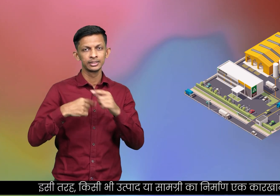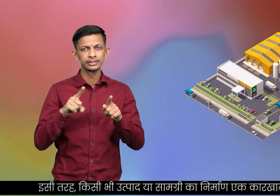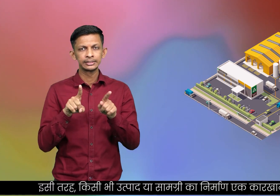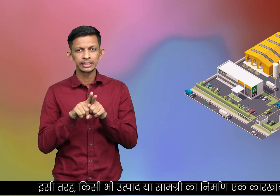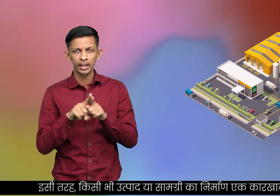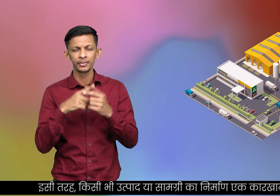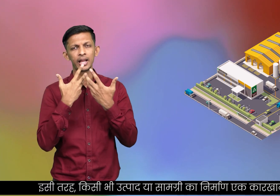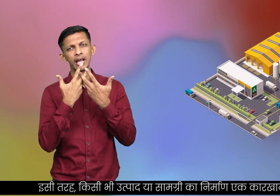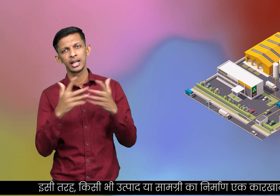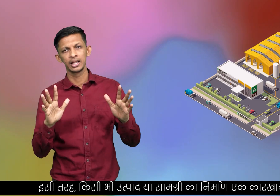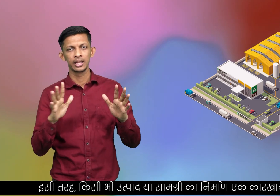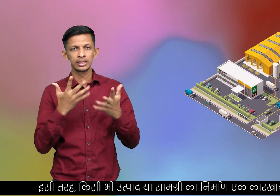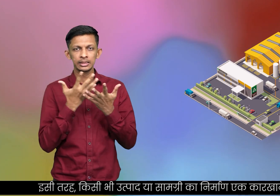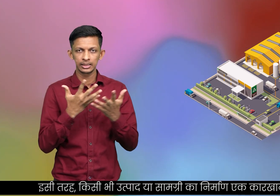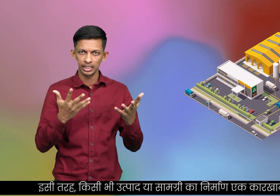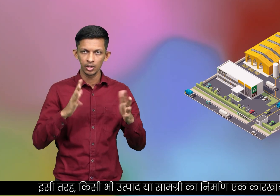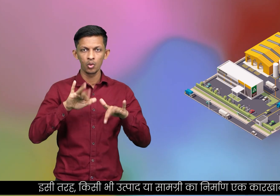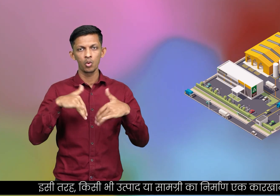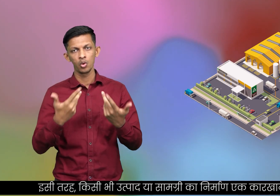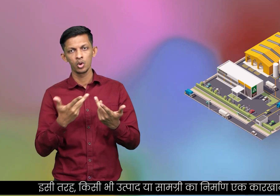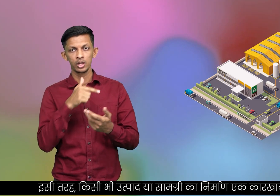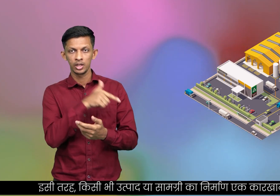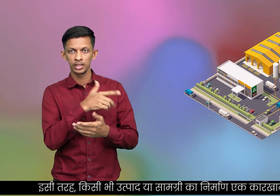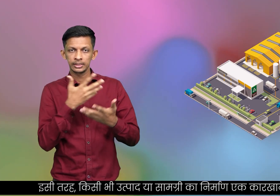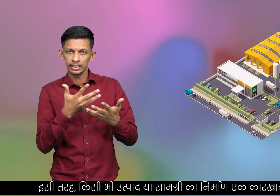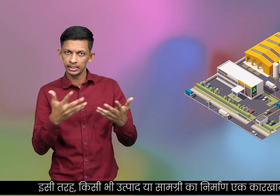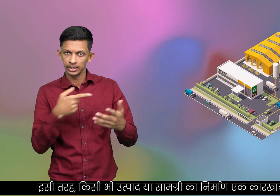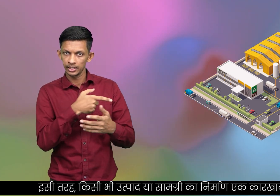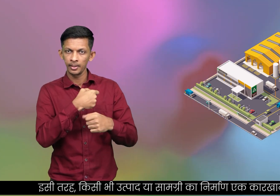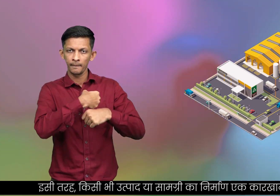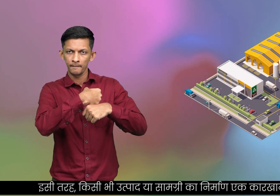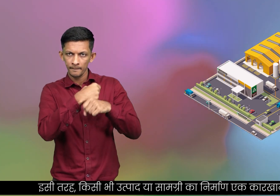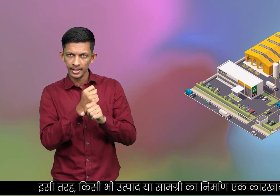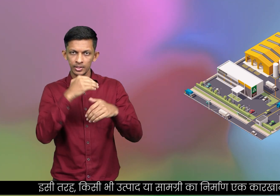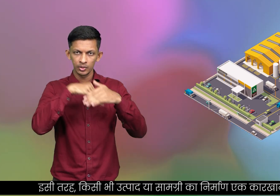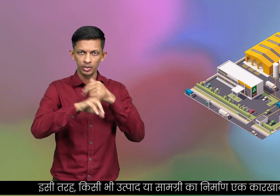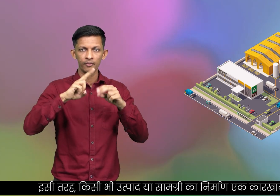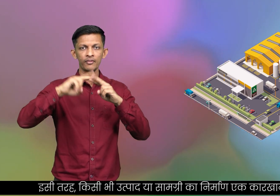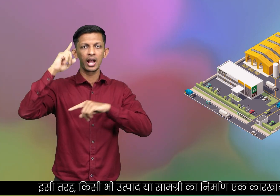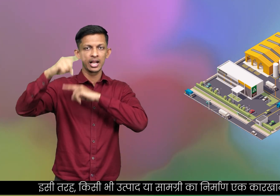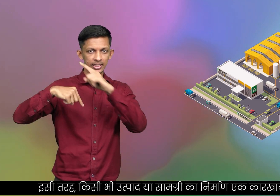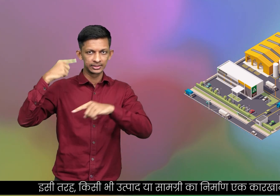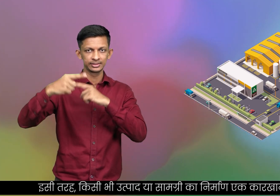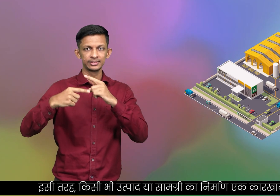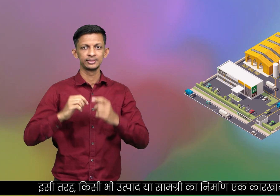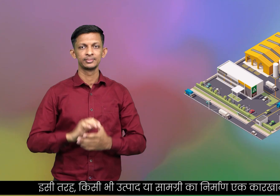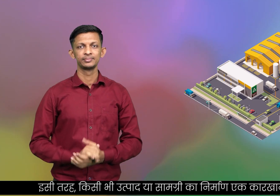इसी तरह किसी भी उत्पादन या सामग्री का निर्माण एक कारखाने में